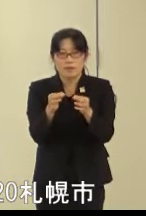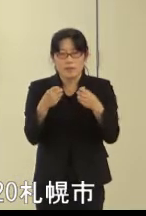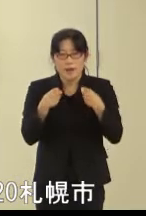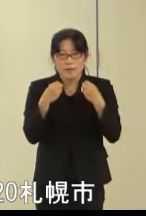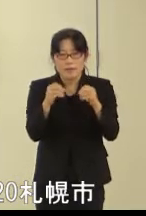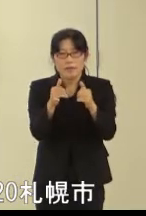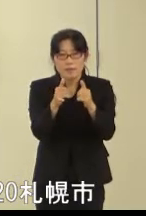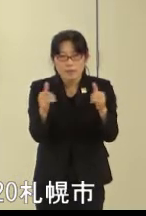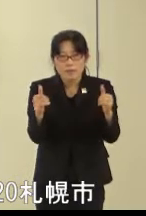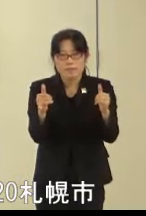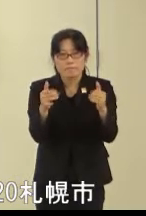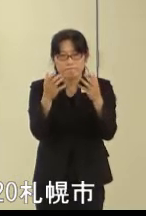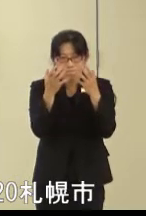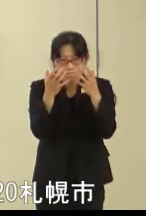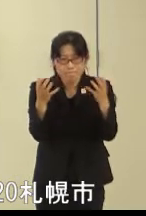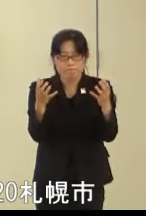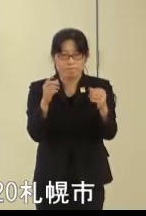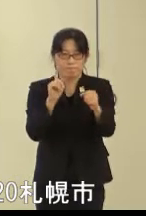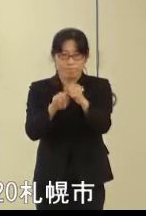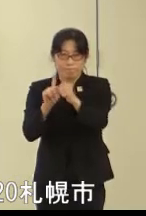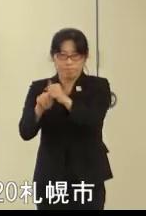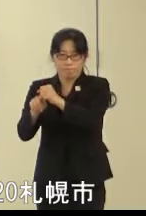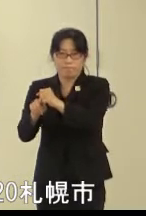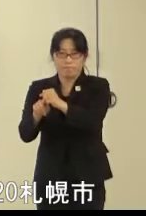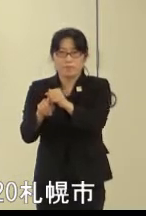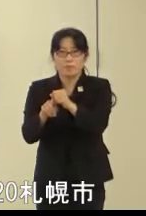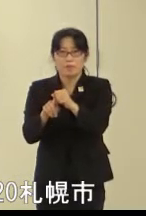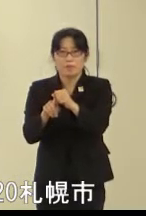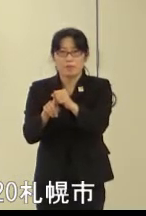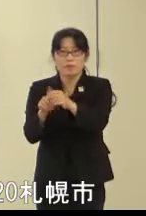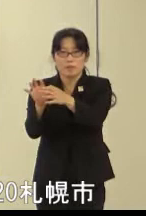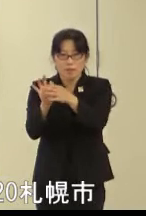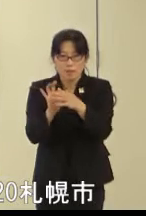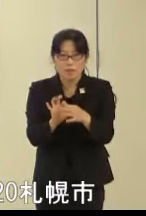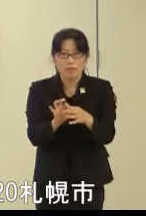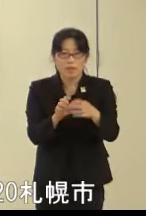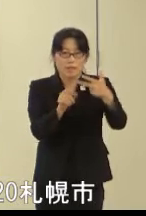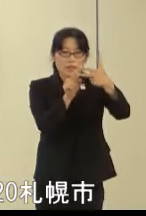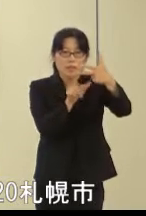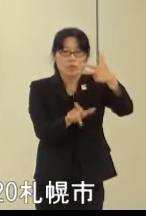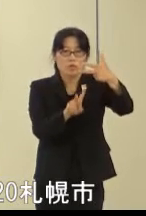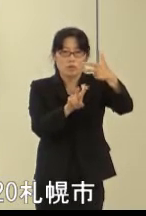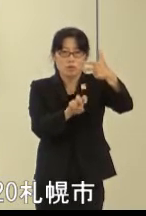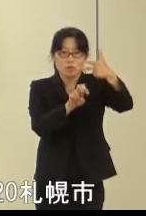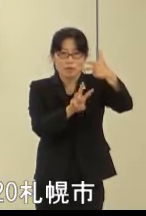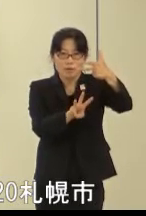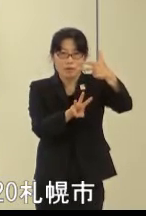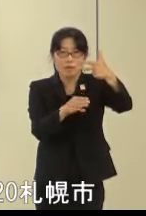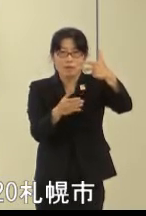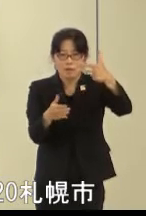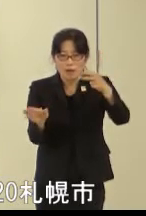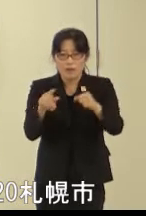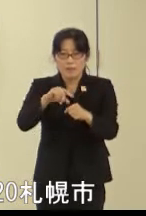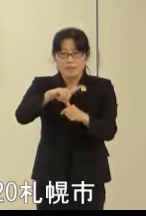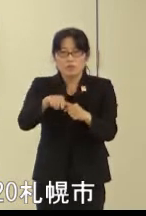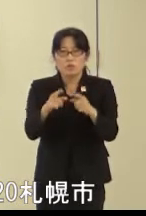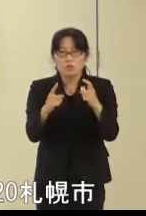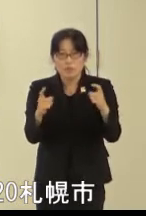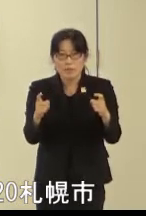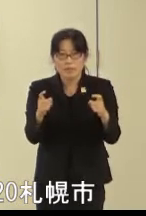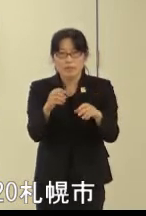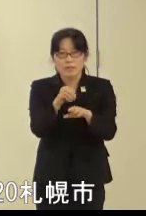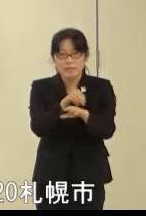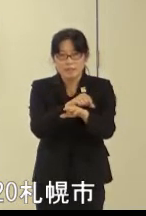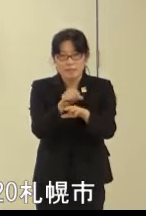が確認をされたという状況を受けまして7月の23日から地区内に臨時